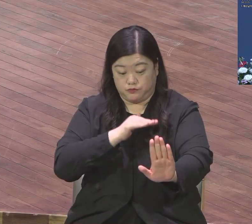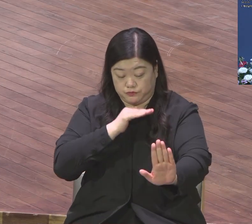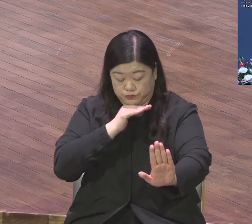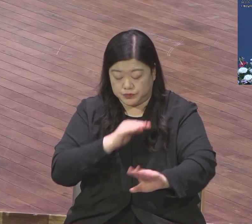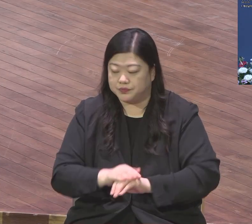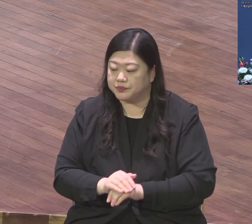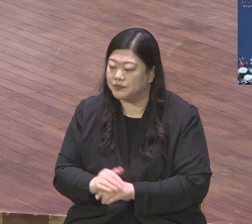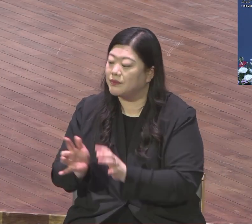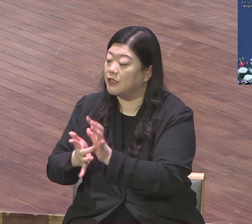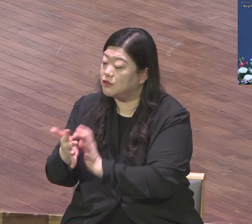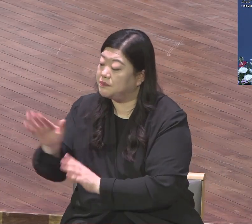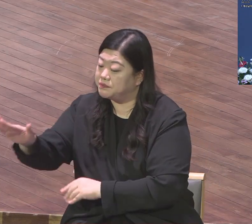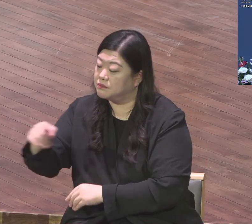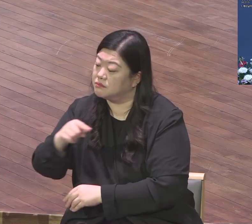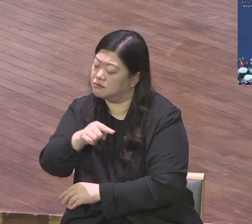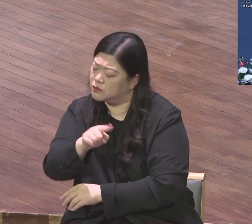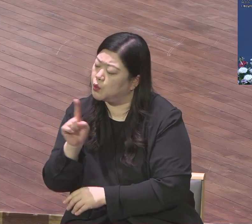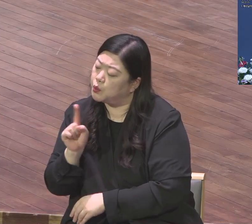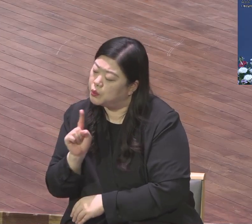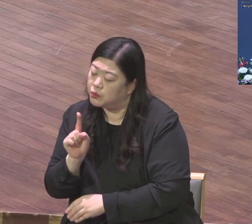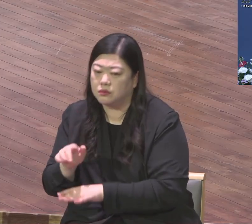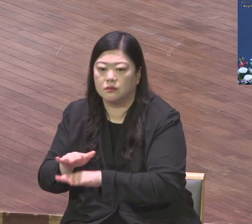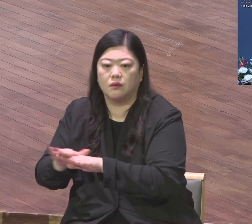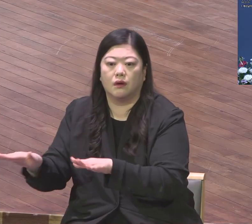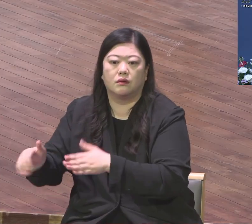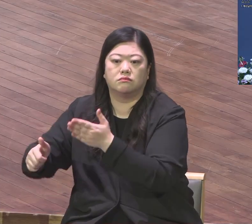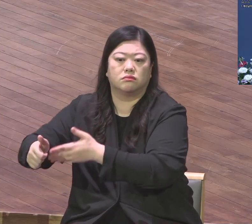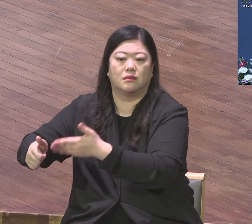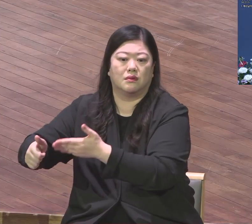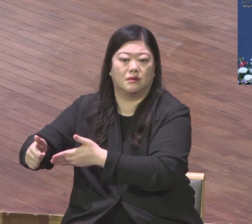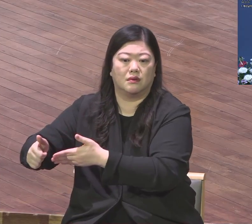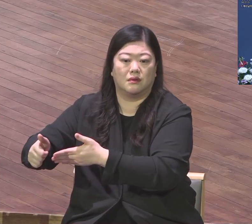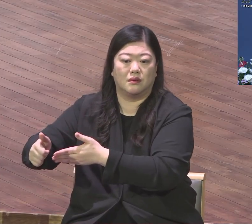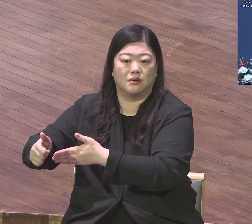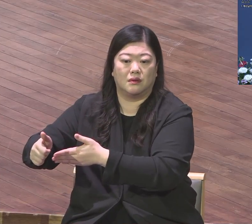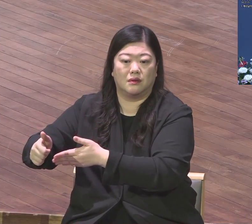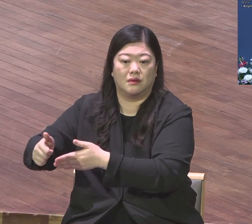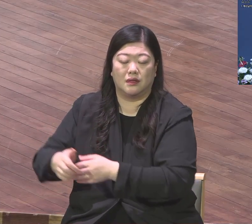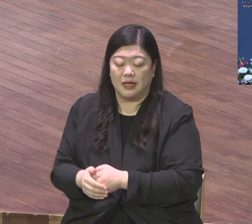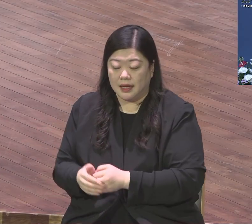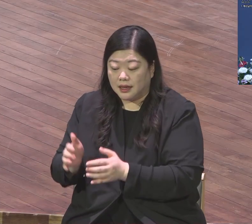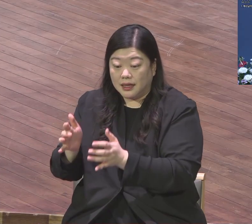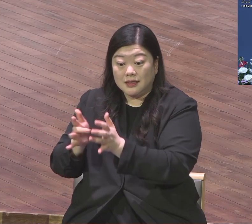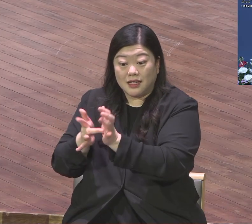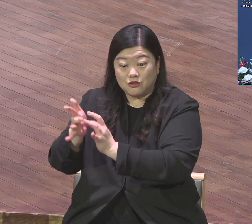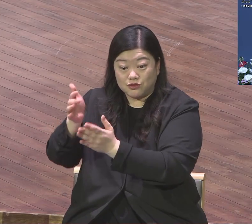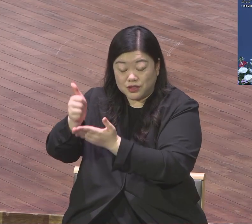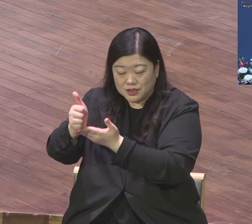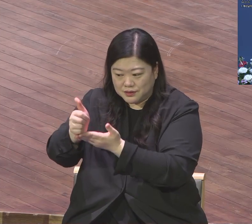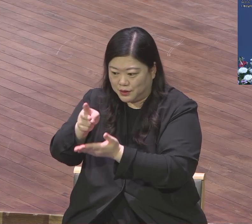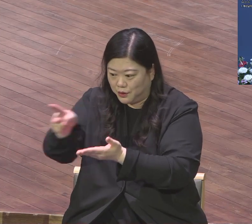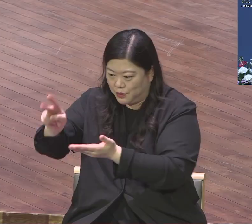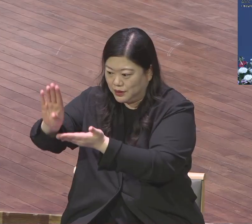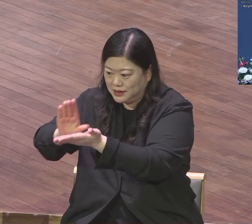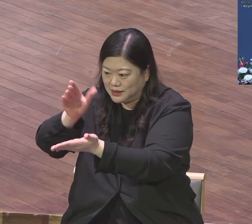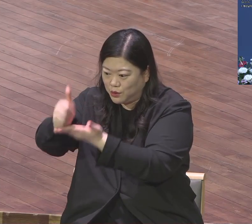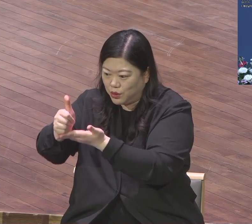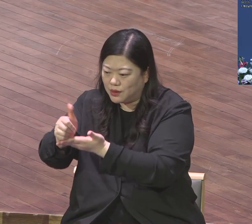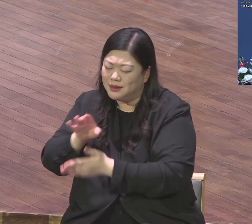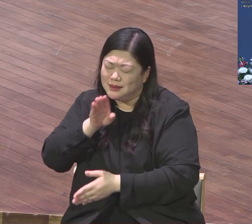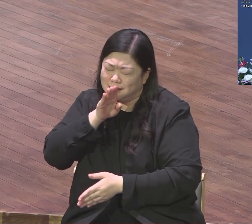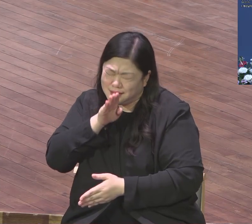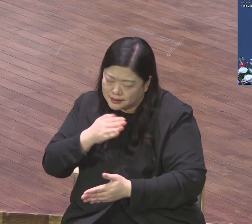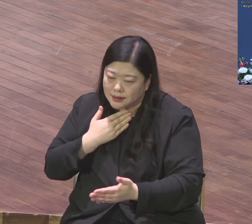있었어요. 사실 마리아만큼 예수님께서 그리스도로 오셨다는 사실을